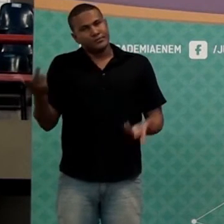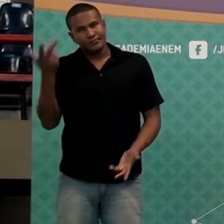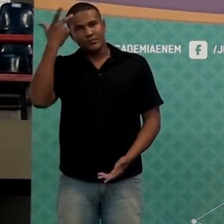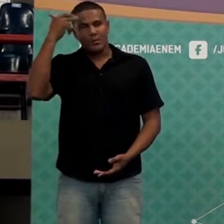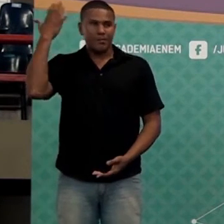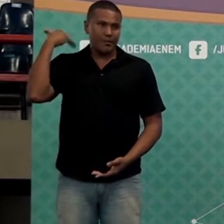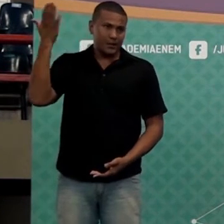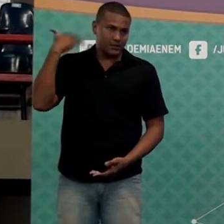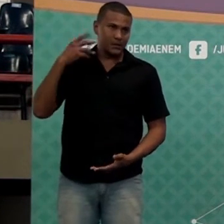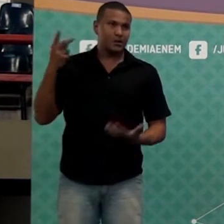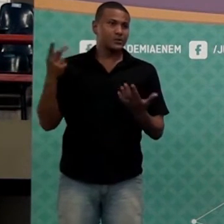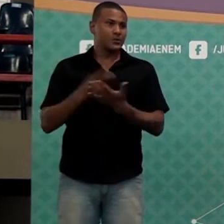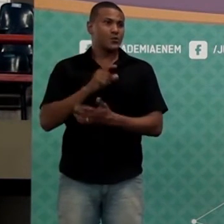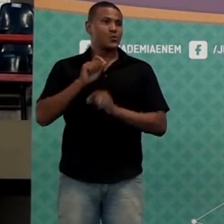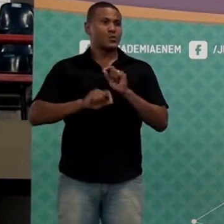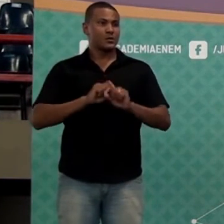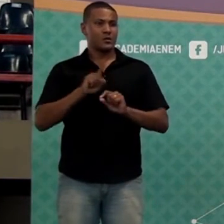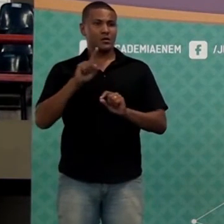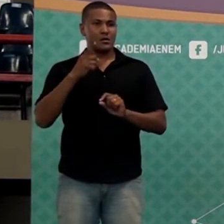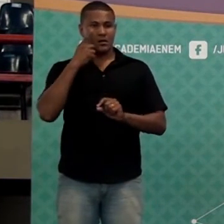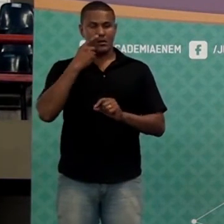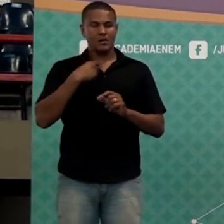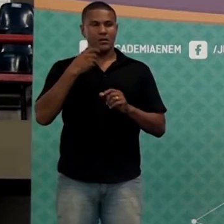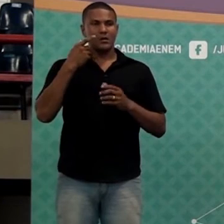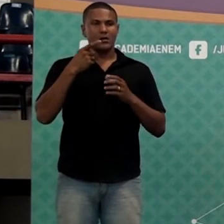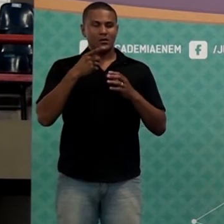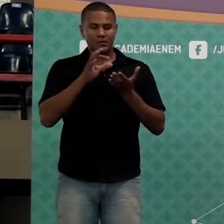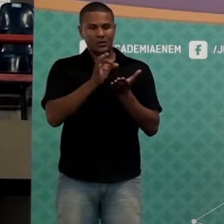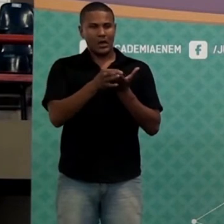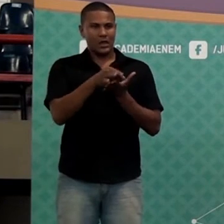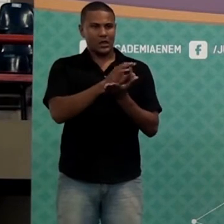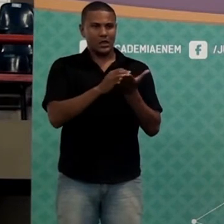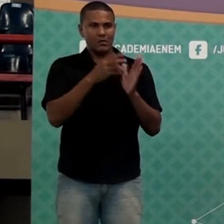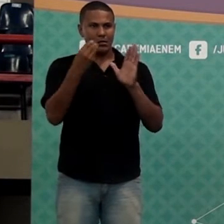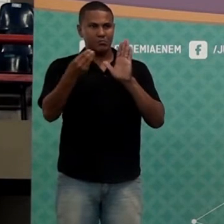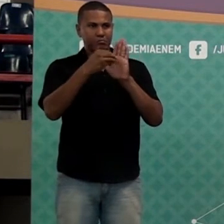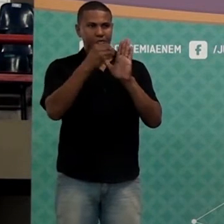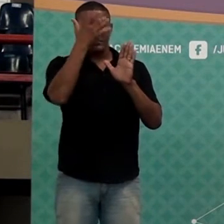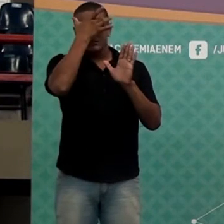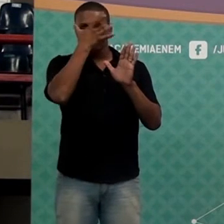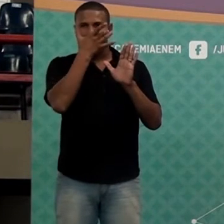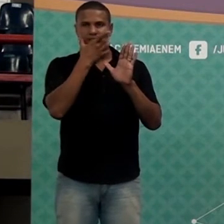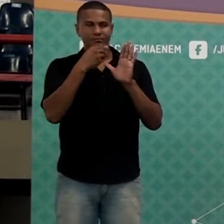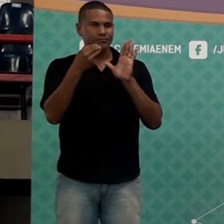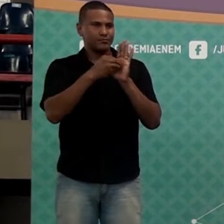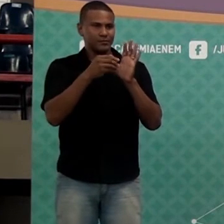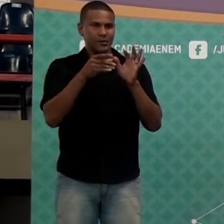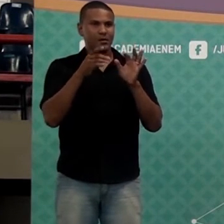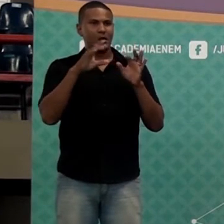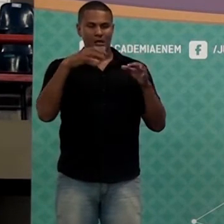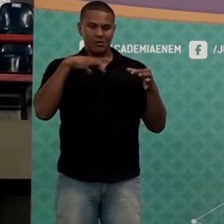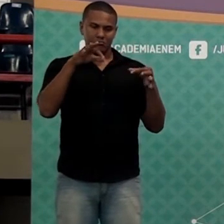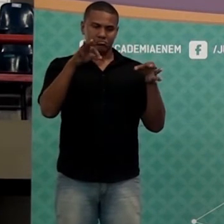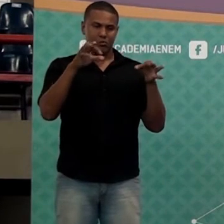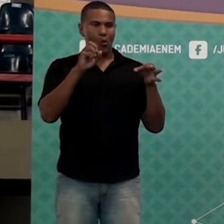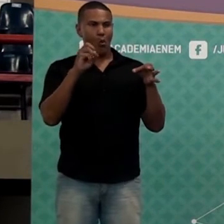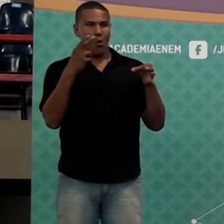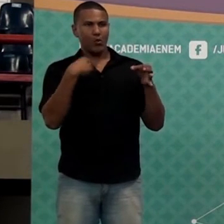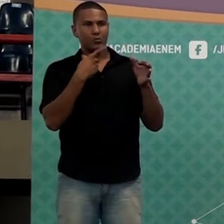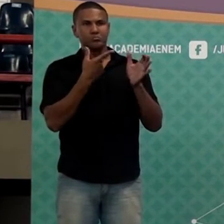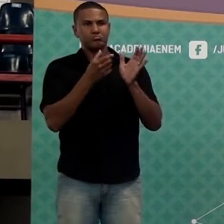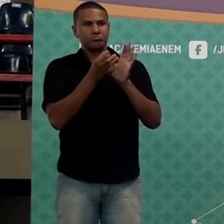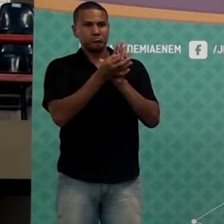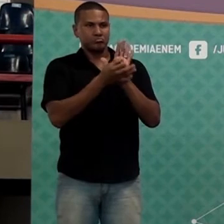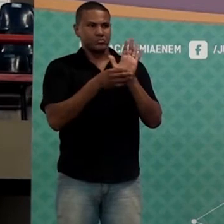naquela época, você colocar a imagem do rei ou da rainha na cédula. Hoje, praticamente, isso foi